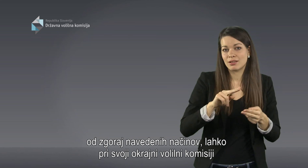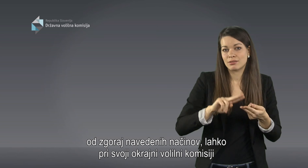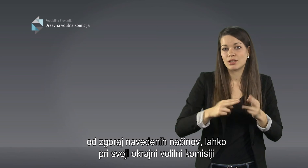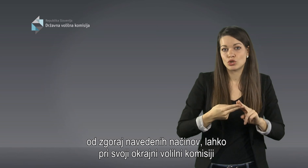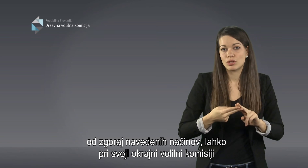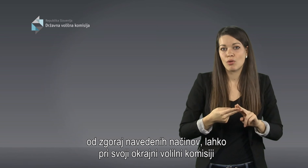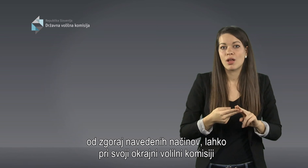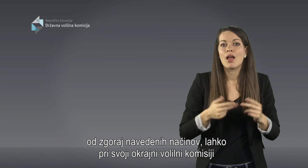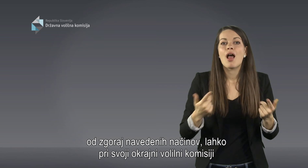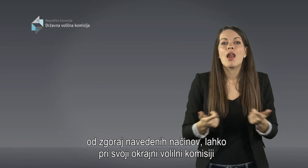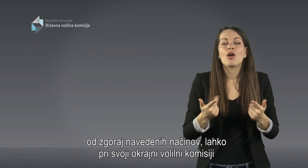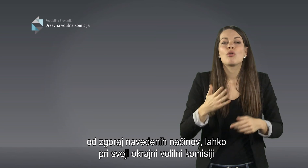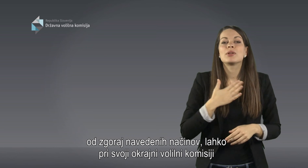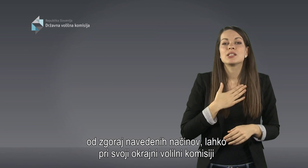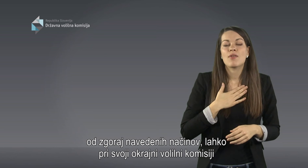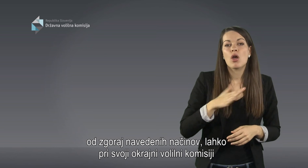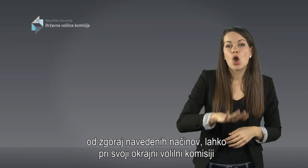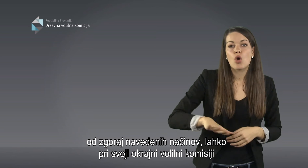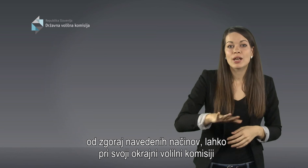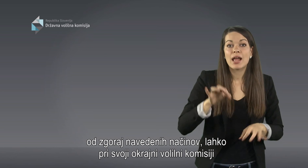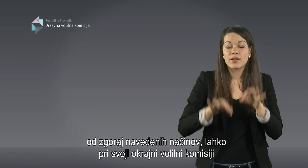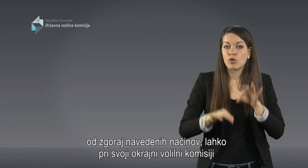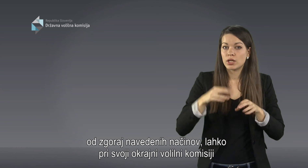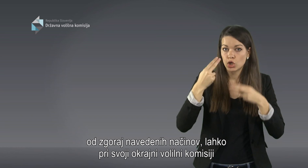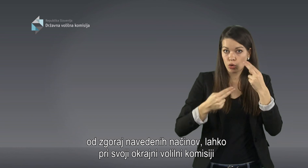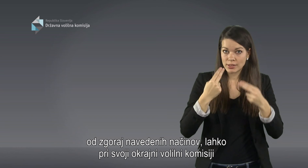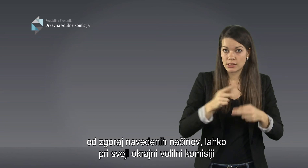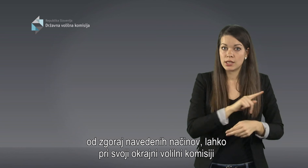načinov, lahko pri svoji okrajni volilni komisiji do srede